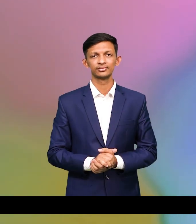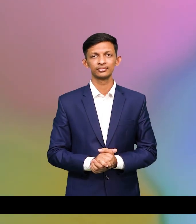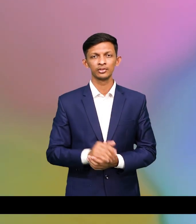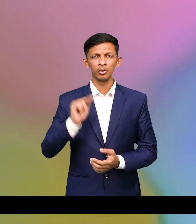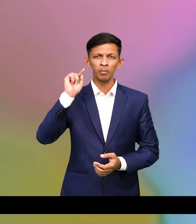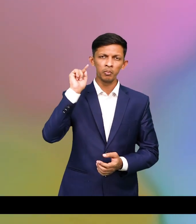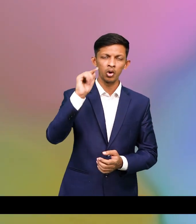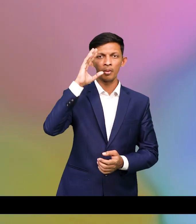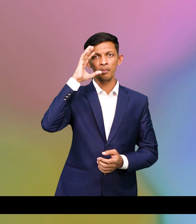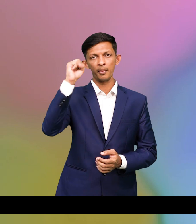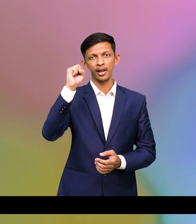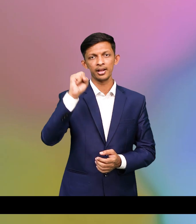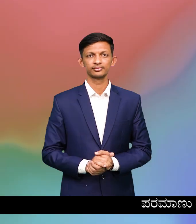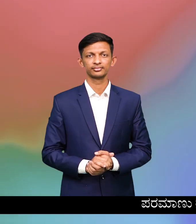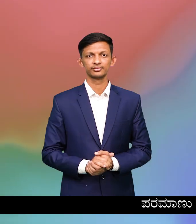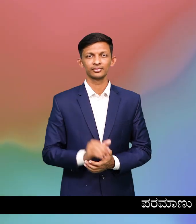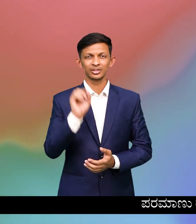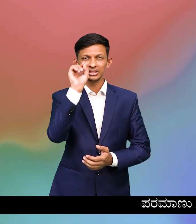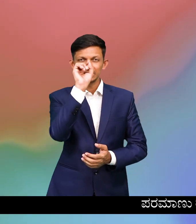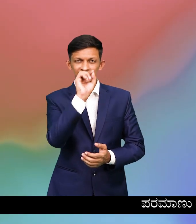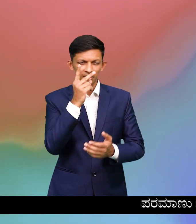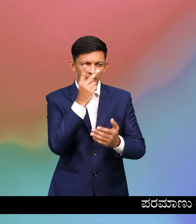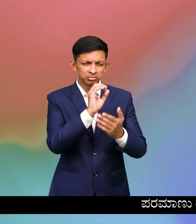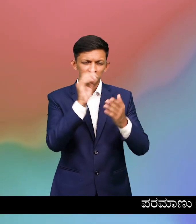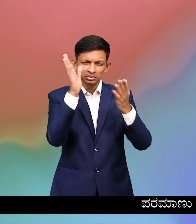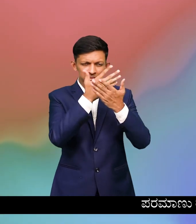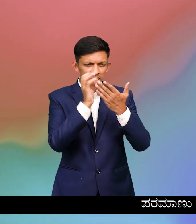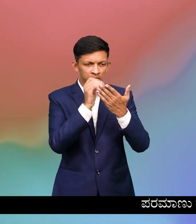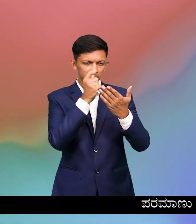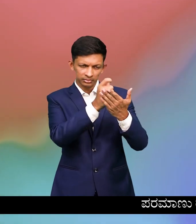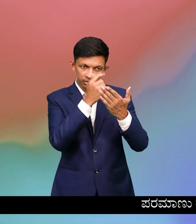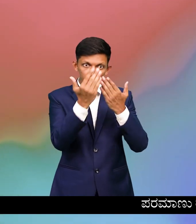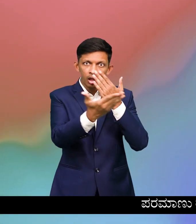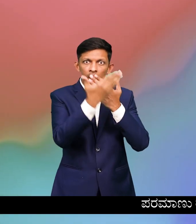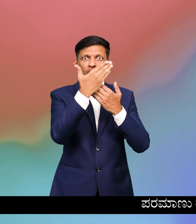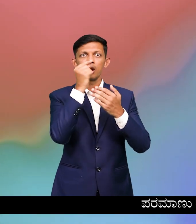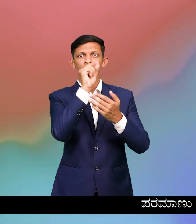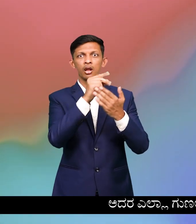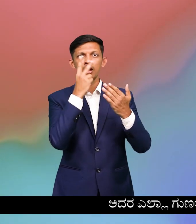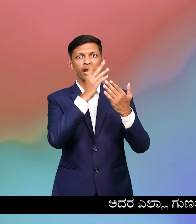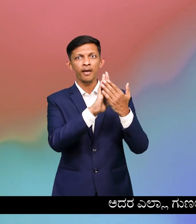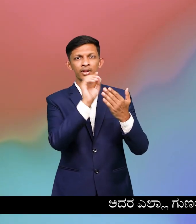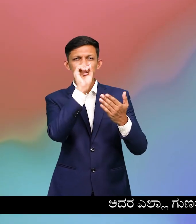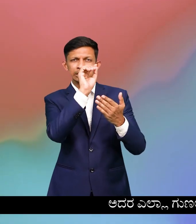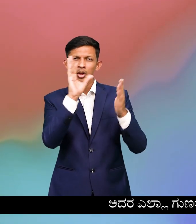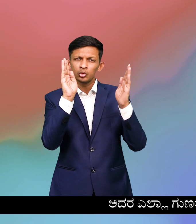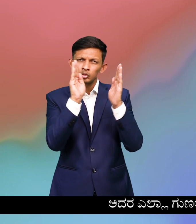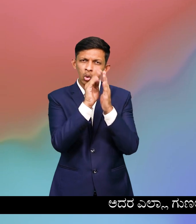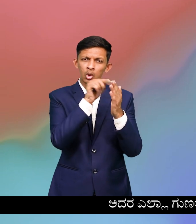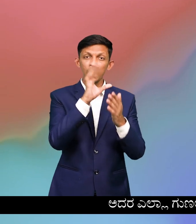ನೀವು ಏನು ಕಲಿತಿದ್ದೀರಿ? ಪರಮಾಣು ರಾಸಾಯನಿಕ ಕ್ರಿಯೆಯಲ್ಲಿ ಭಾಗವಹಿಸುವ ಮತ್ತು ಅದರ ಎಲ್ಲ